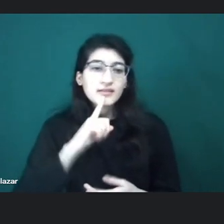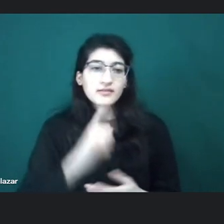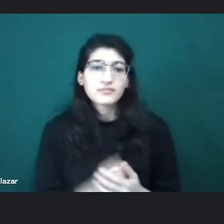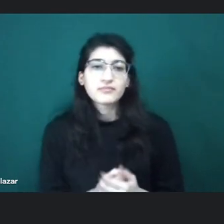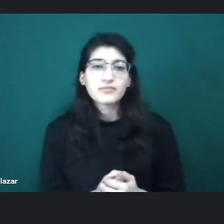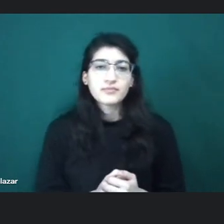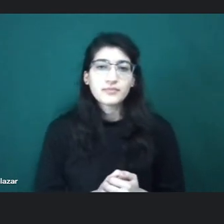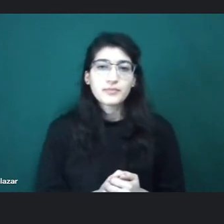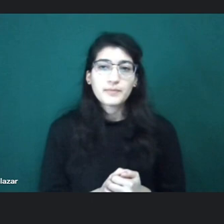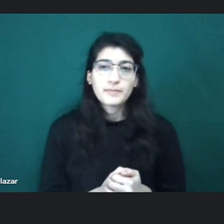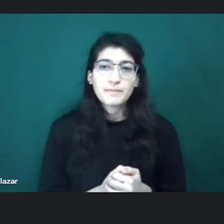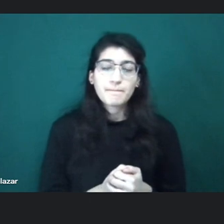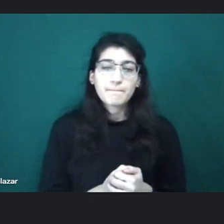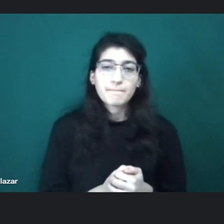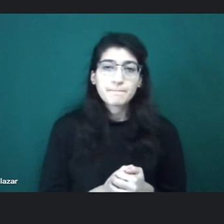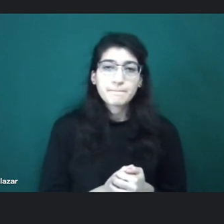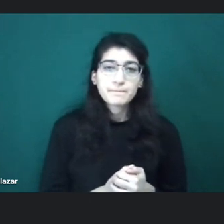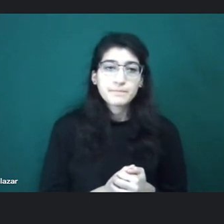¿Y amongst?